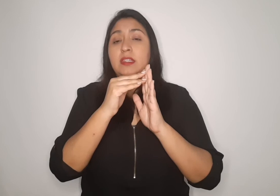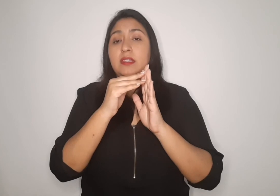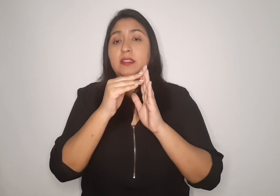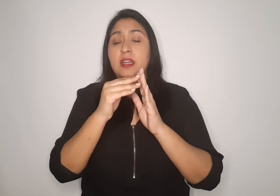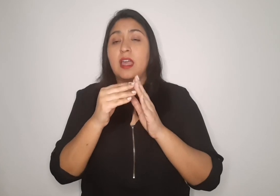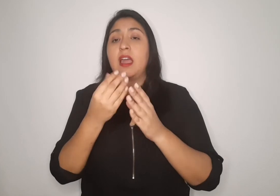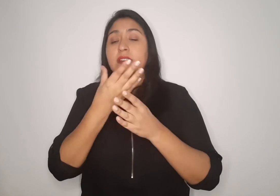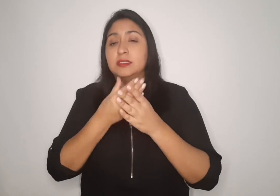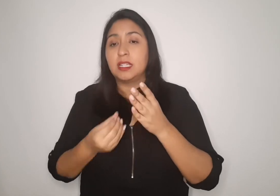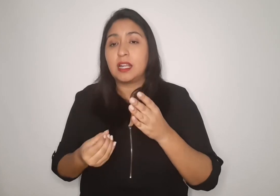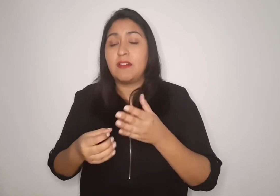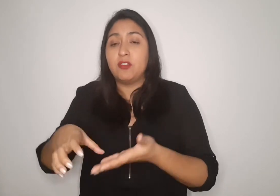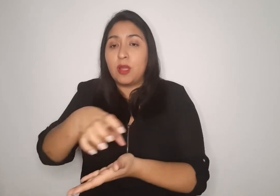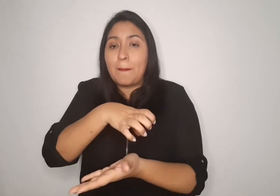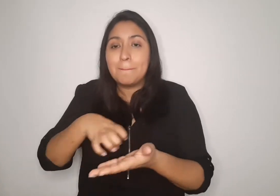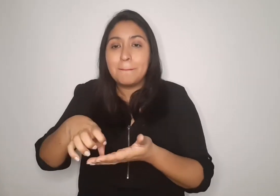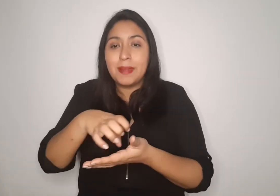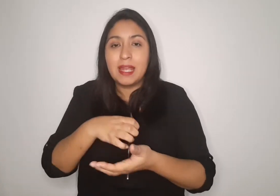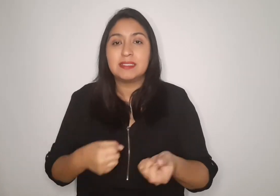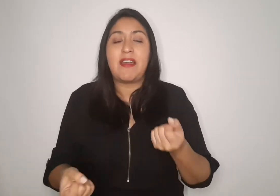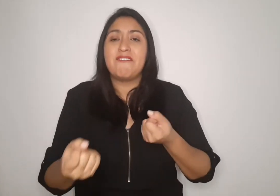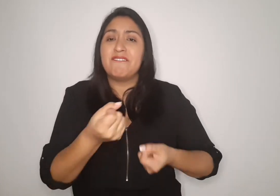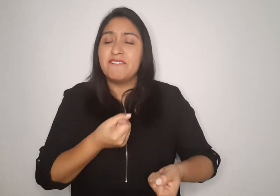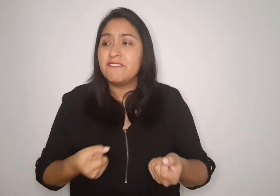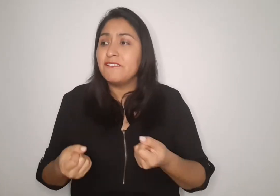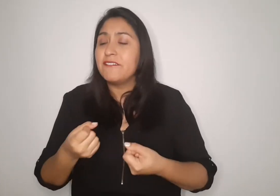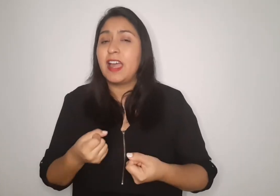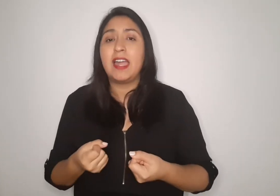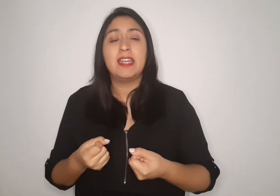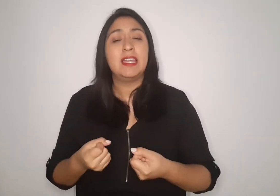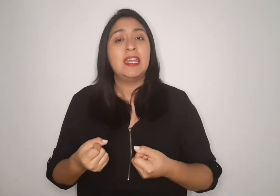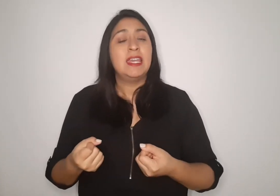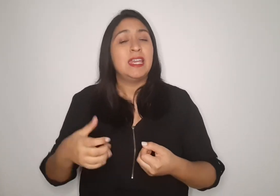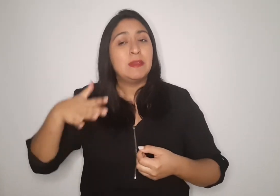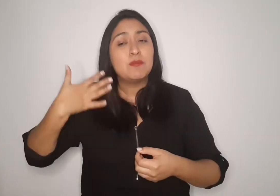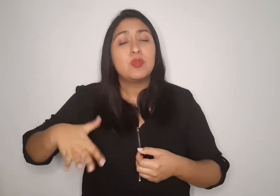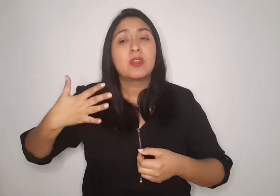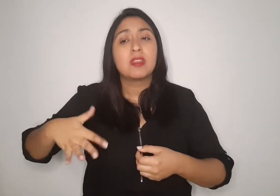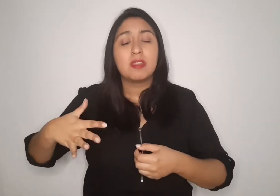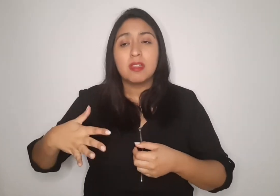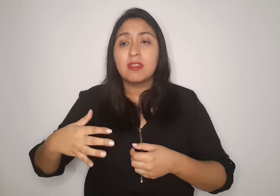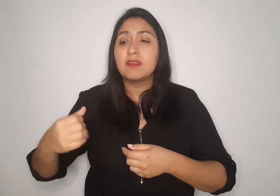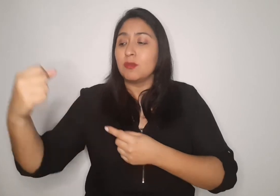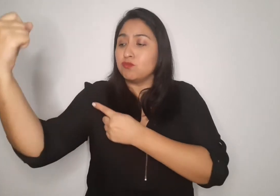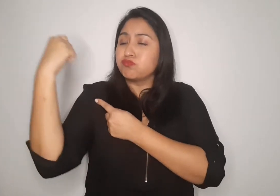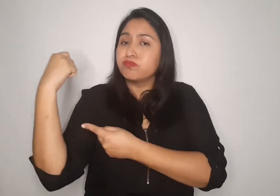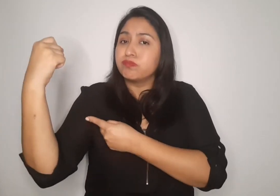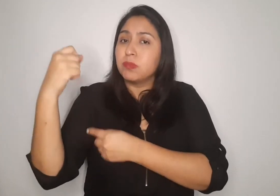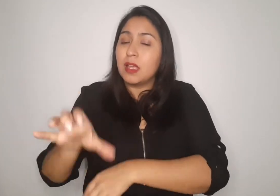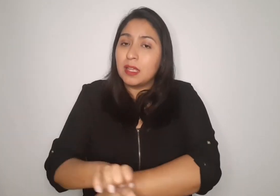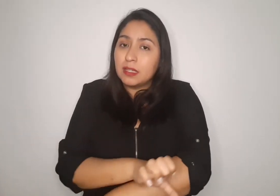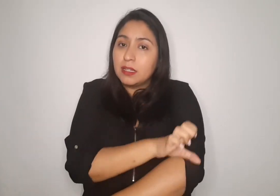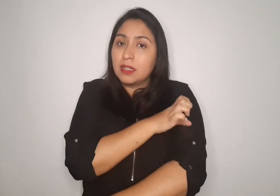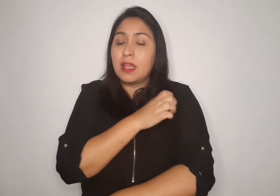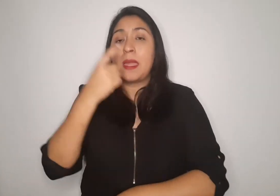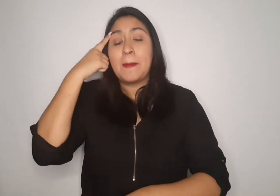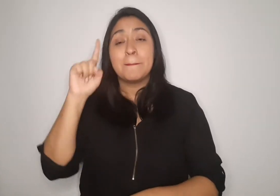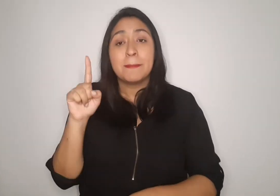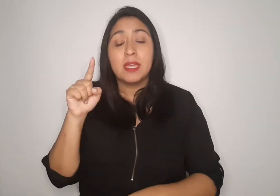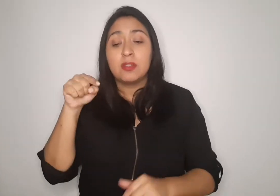Fue realmente muy, muy potente energéticamente. Pero este año vamos a tener que cambiar y ver el modo de cómo hacemos